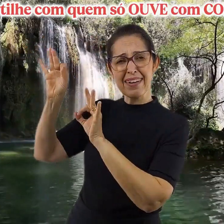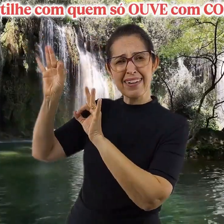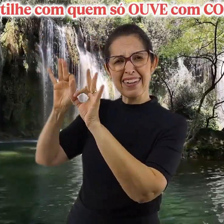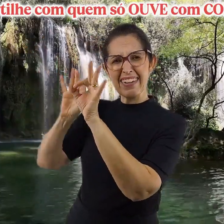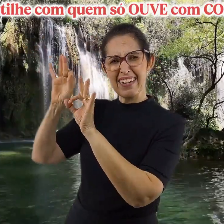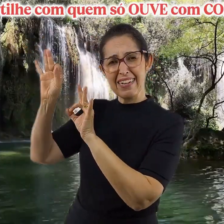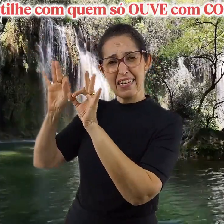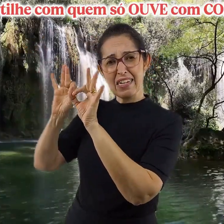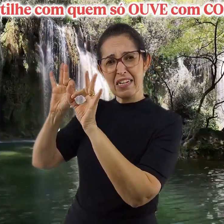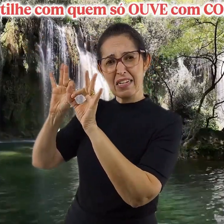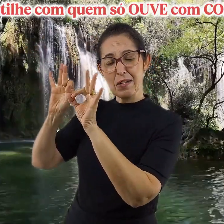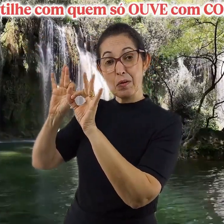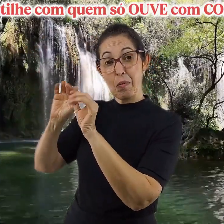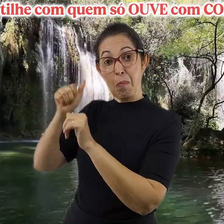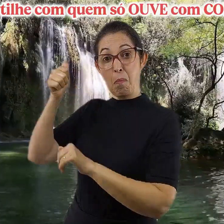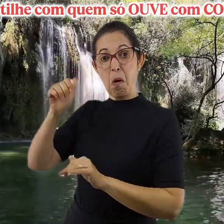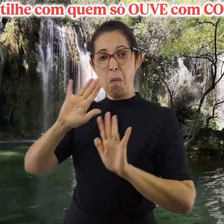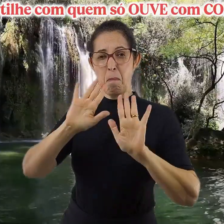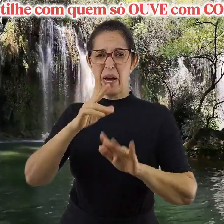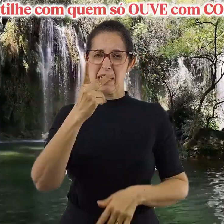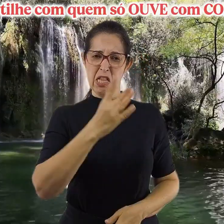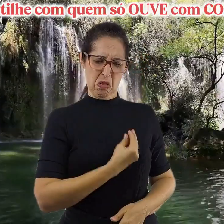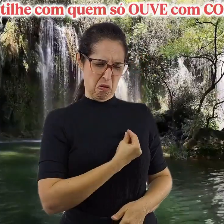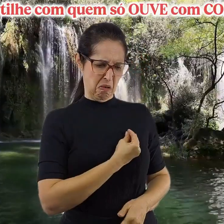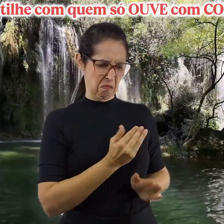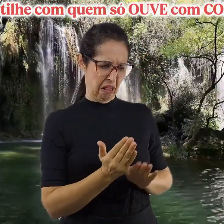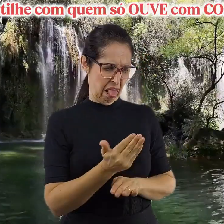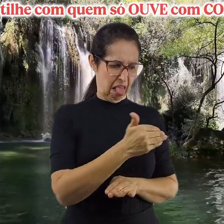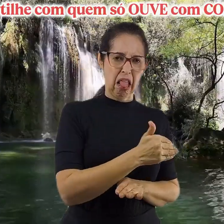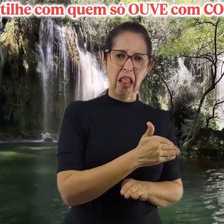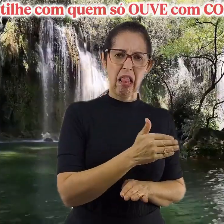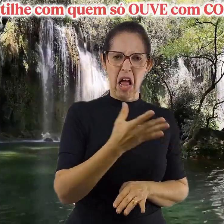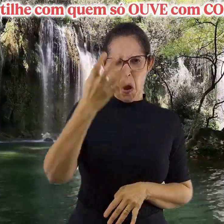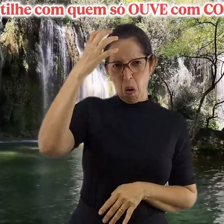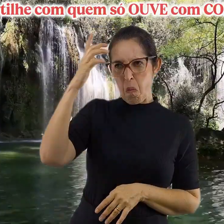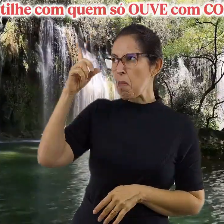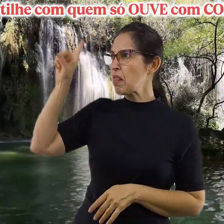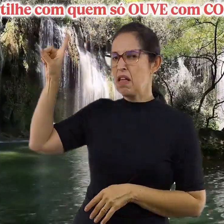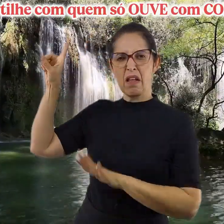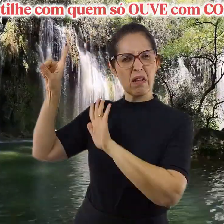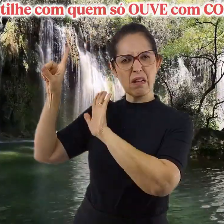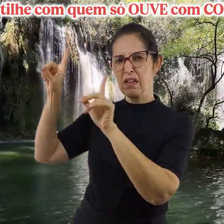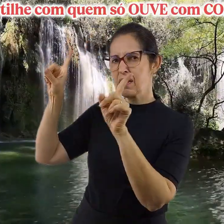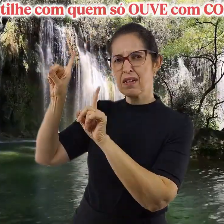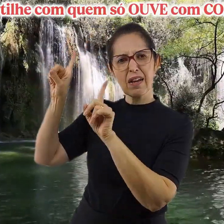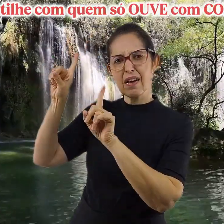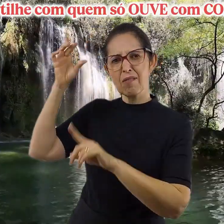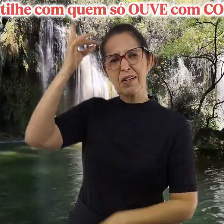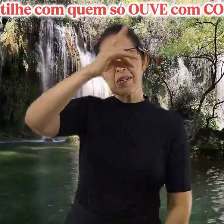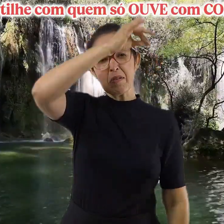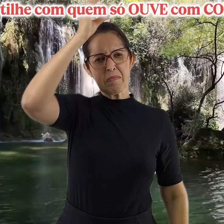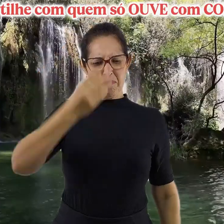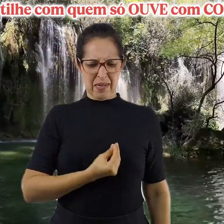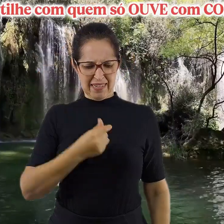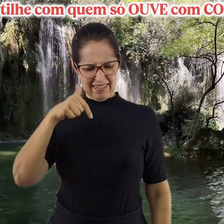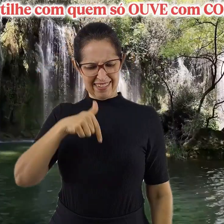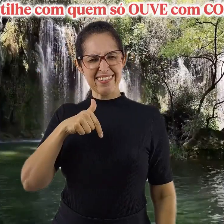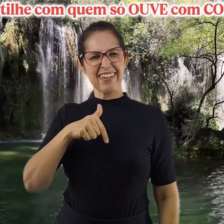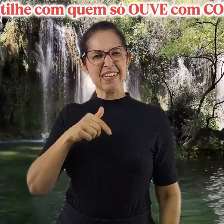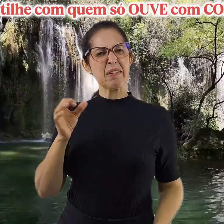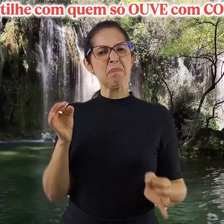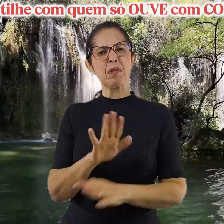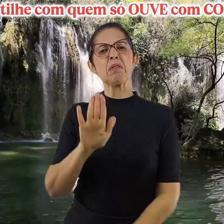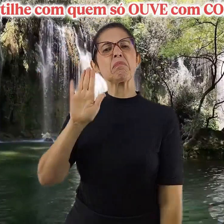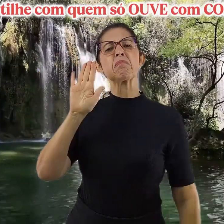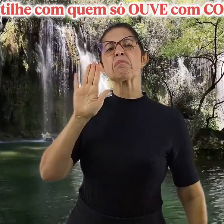é culpa de Deus, porque o Espírito Santo está aqui, Ele está à disposição da minha vida, Ele está à disposição da sua vida,